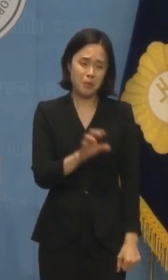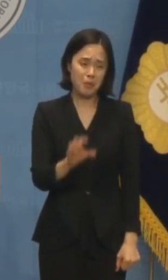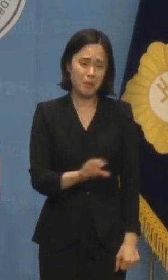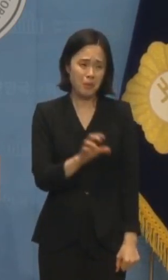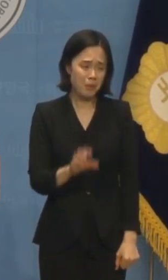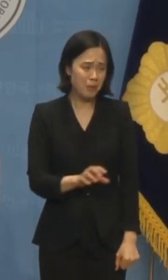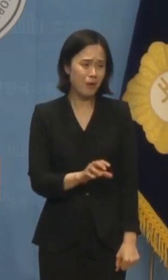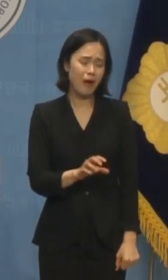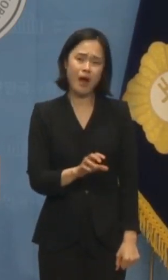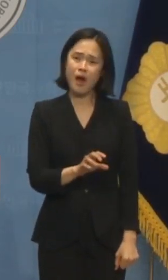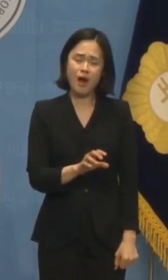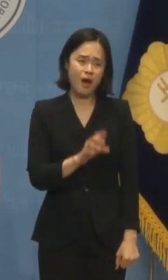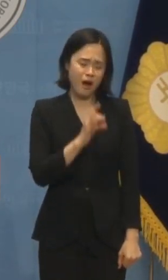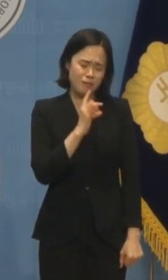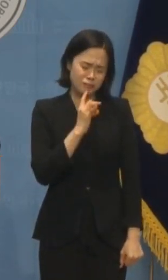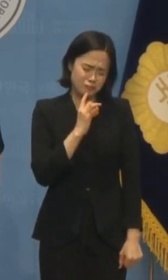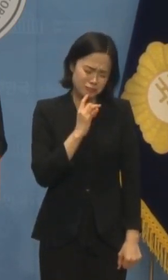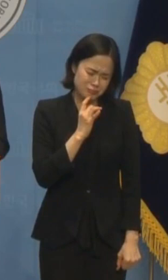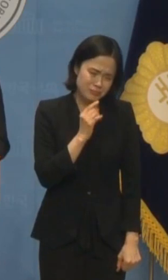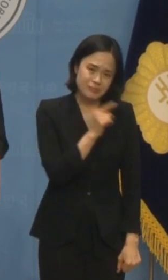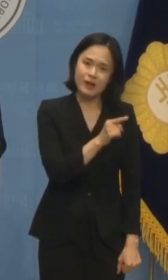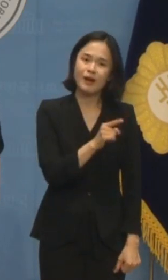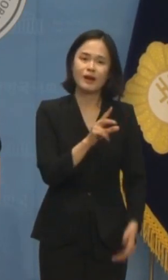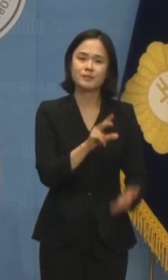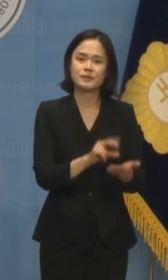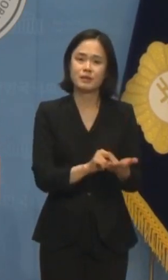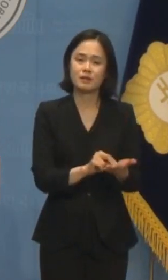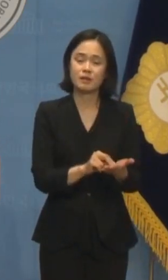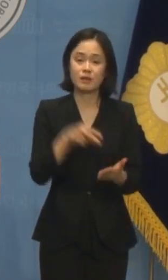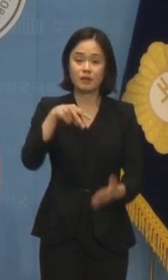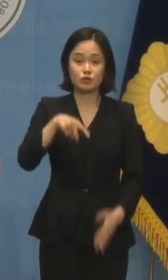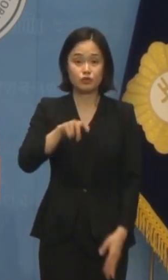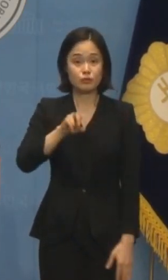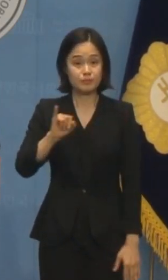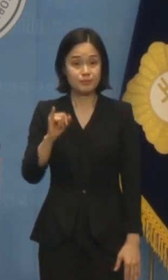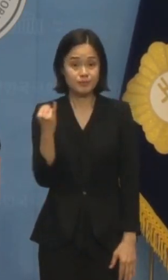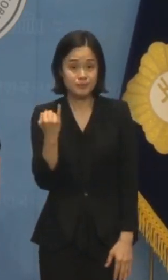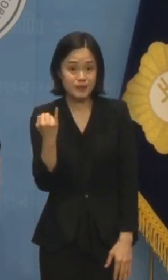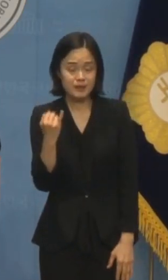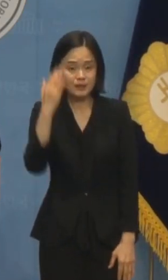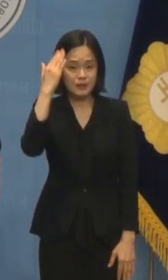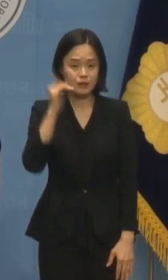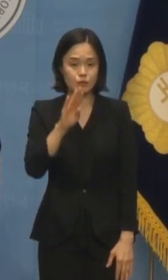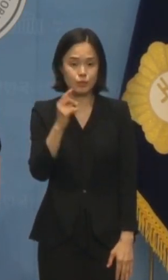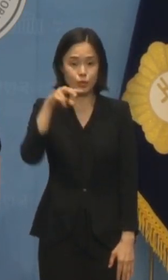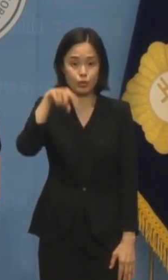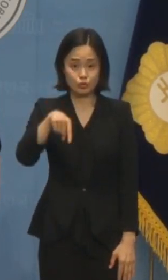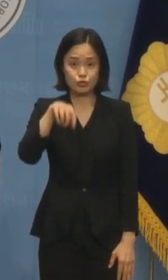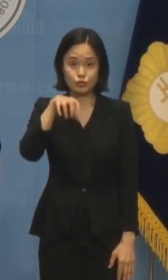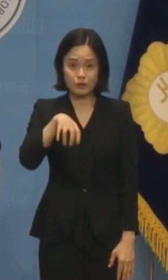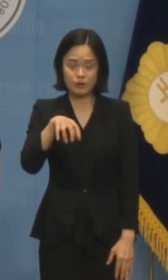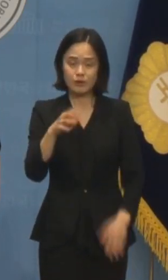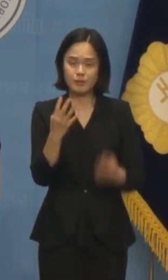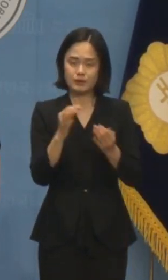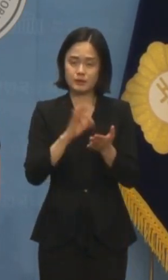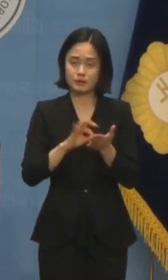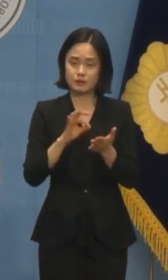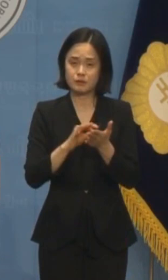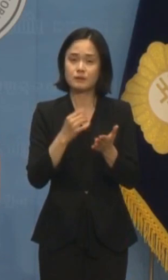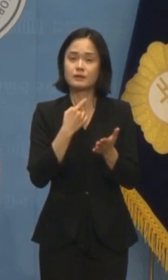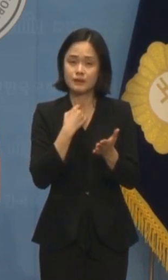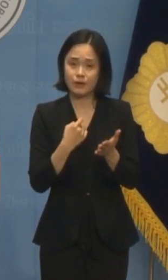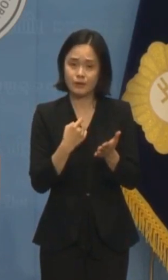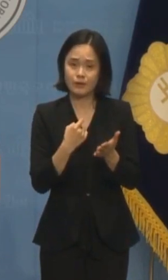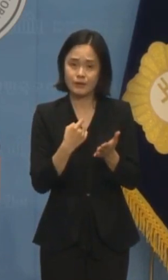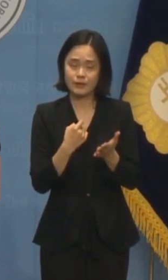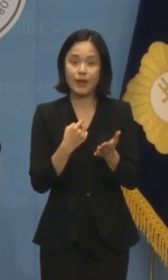없습니까? 수미 테리가 한국 보수지에서 가장 많이 인용하는 한국계 미국인 중 한 명이고